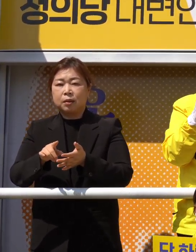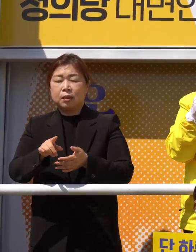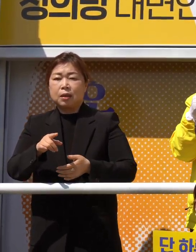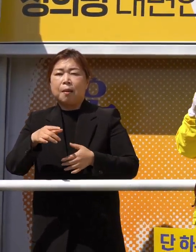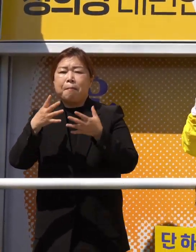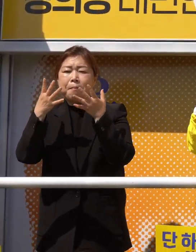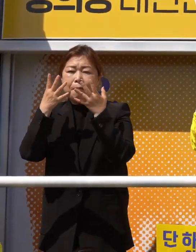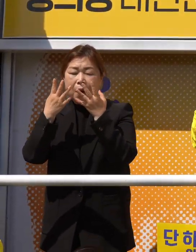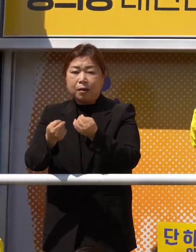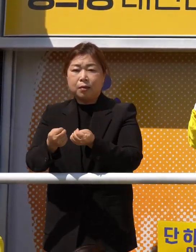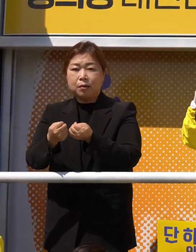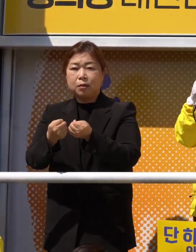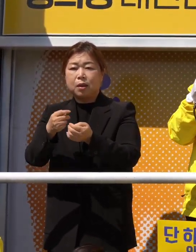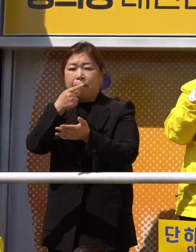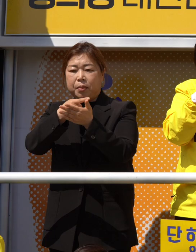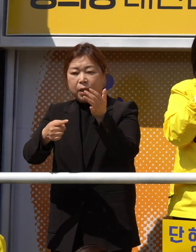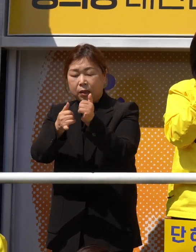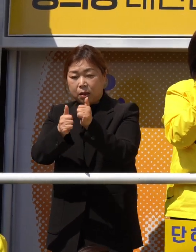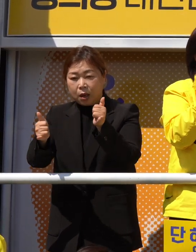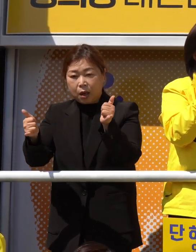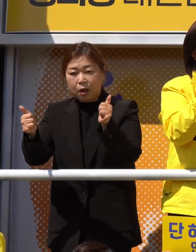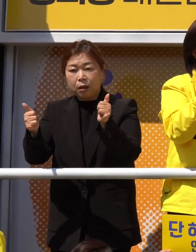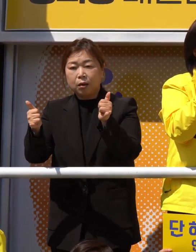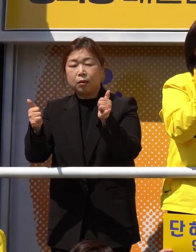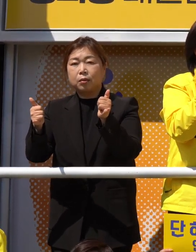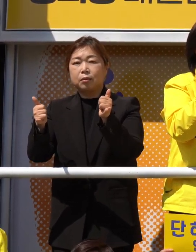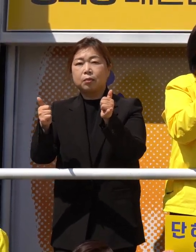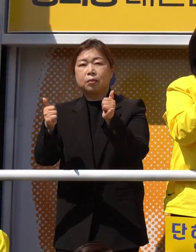그 수많은 피해자와